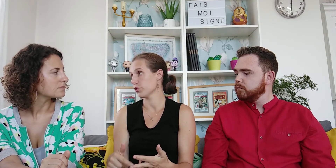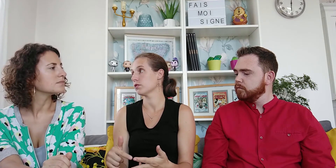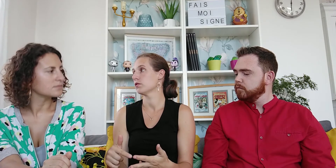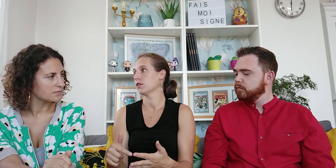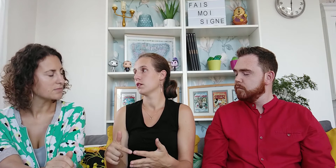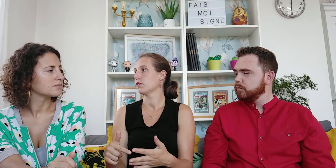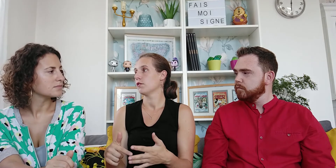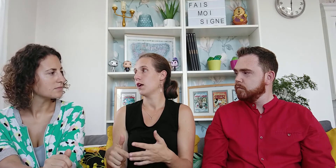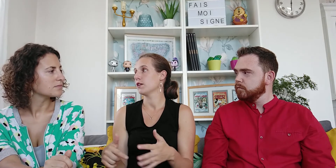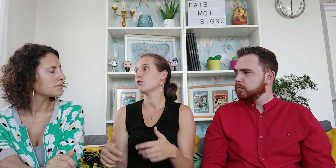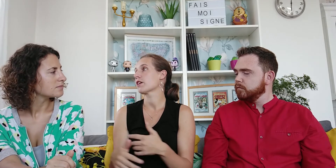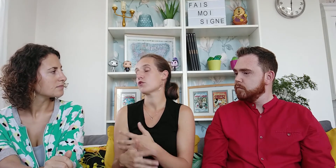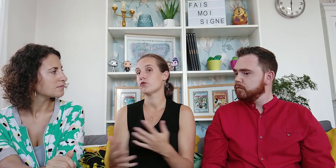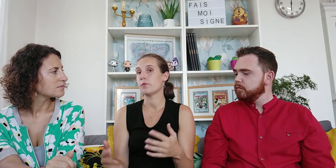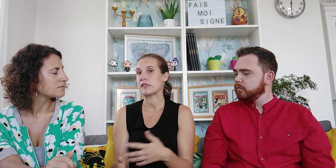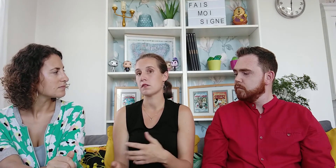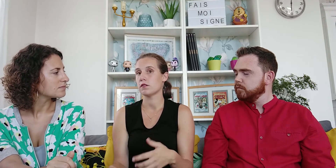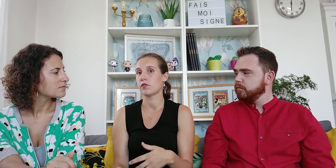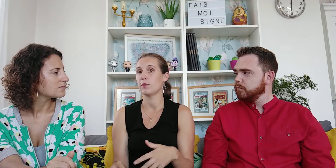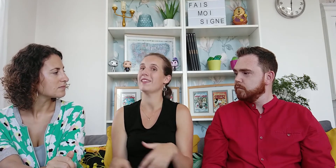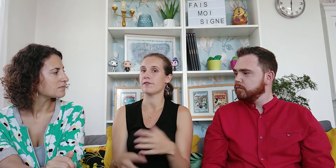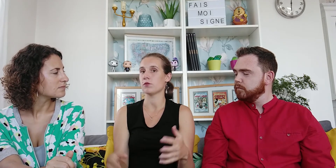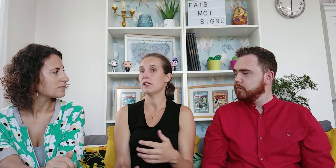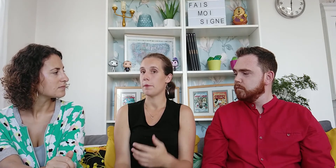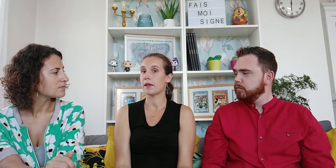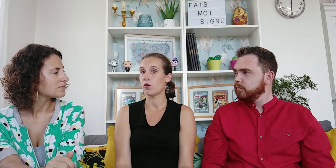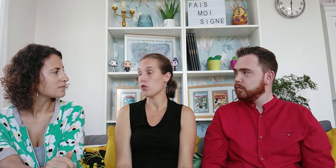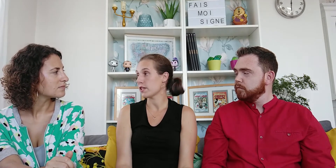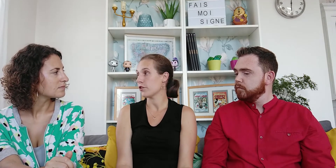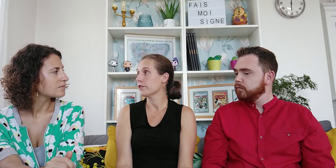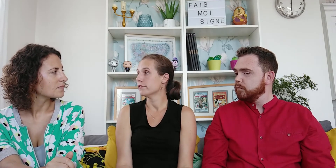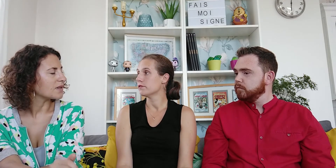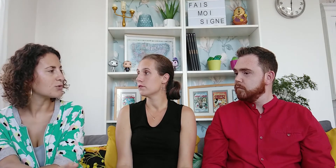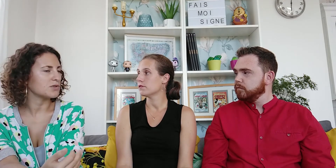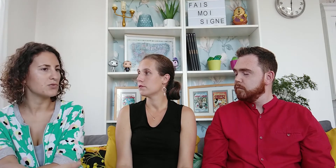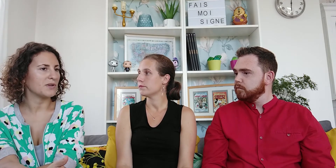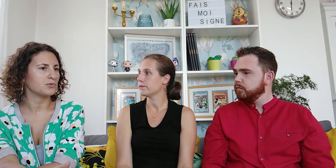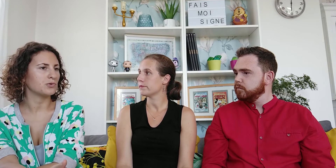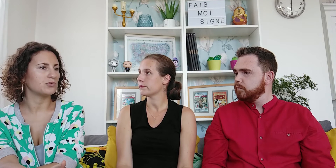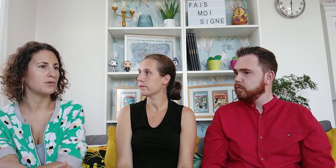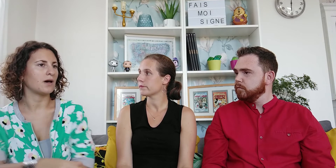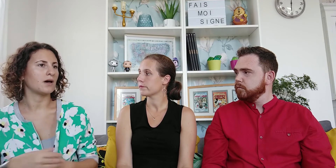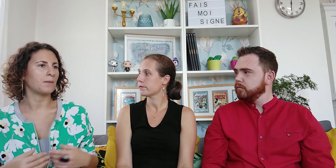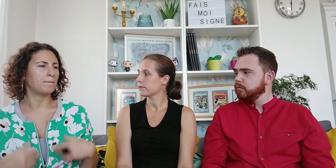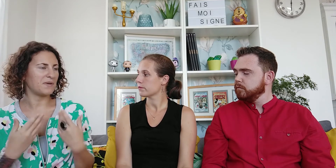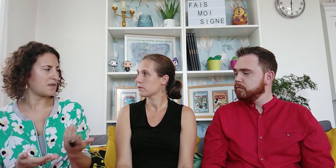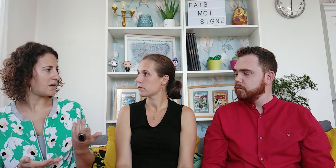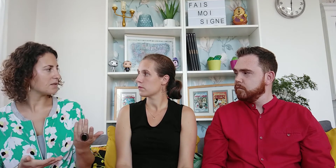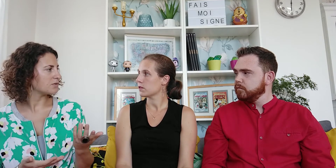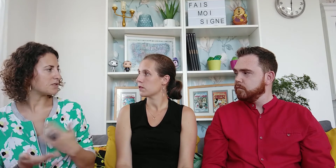nourriture, voilà, et du langage de base, voilà, puis des révisions. Mais en 7 heures. Et toi, c'est une formation que tu as payée ?